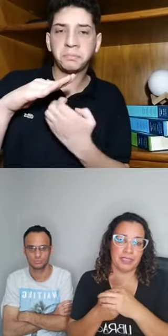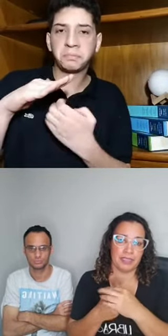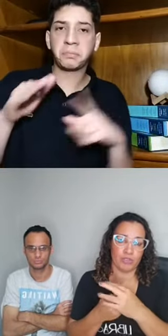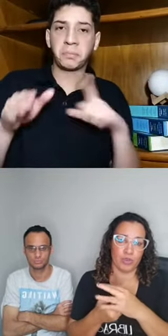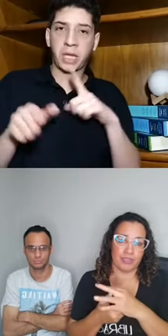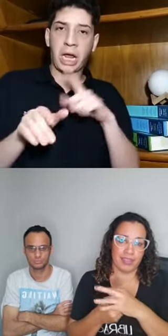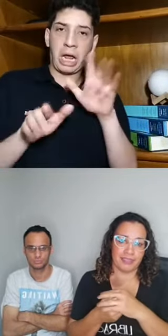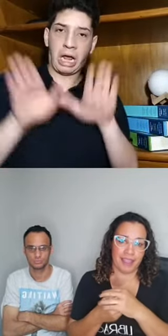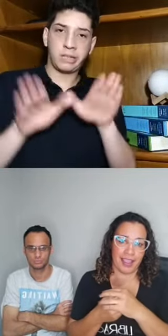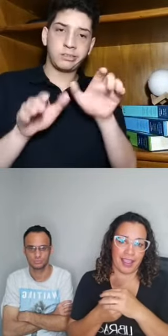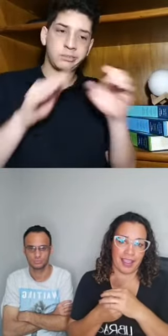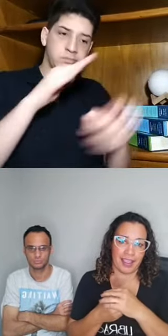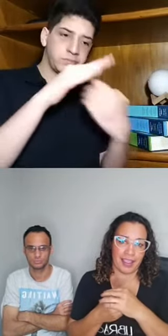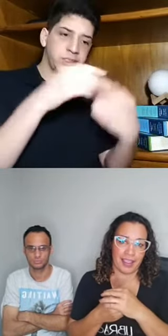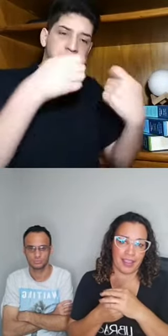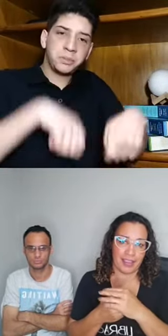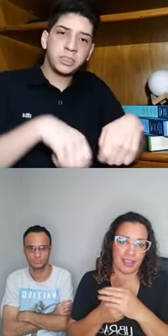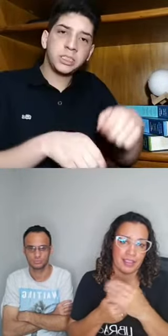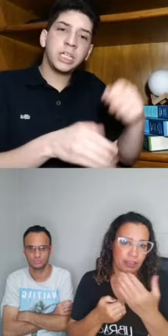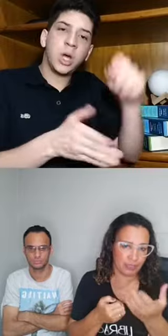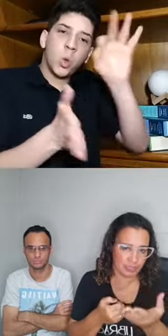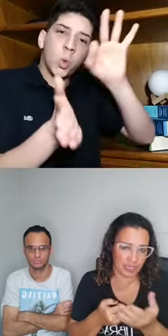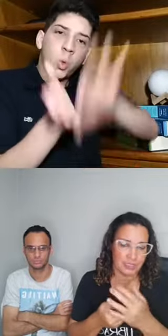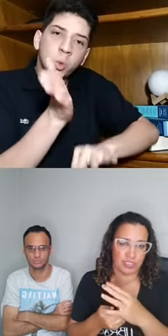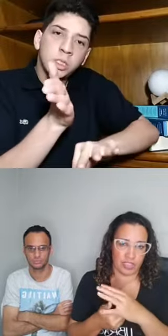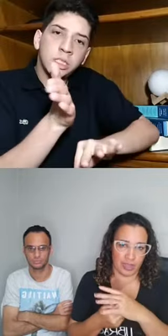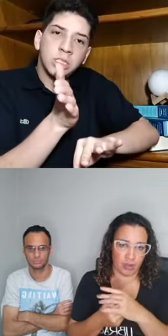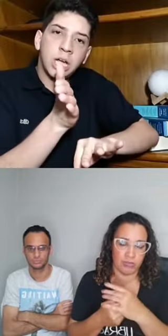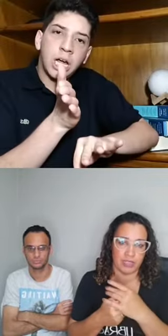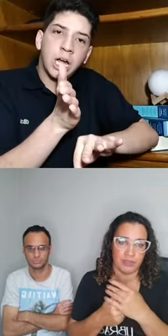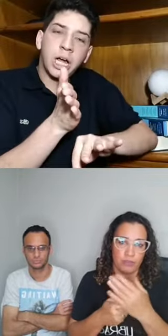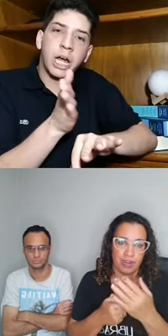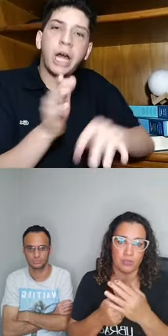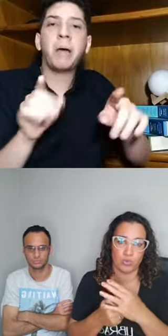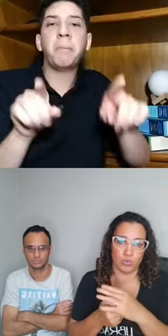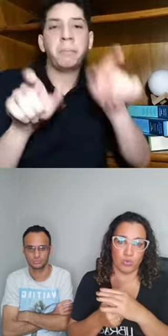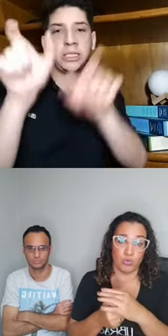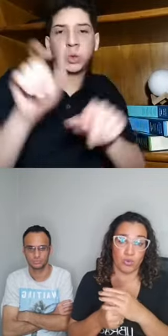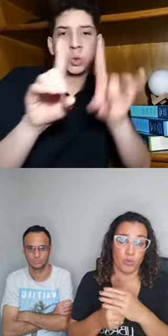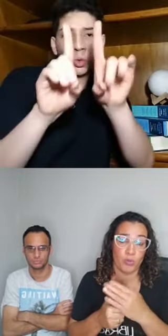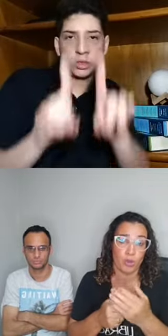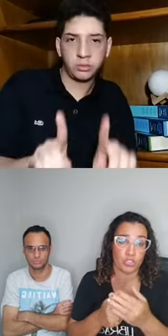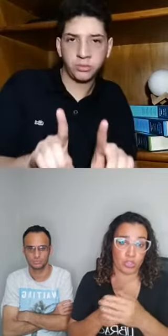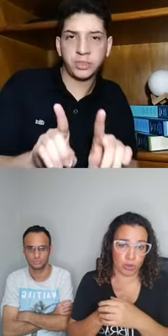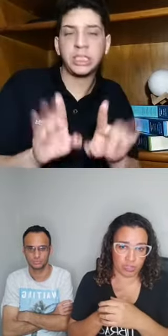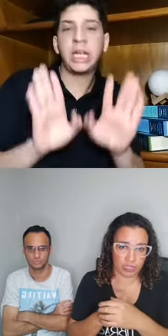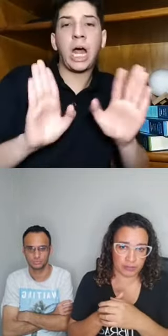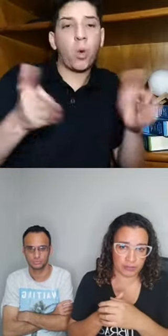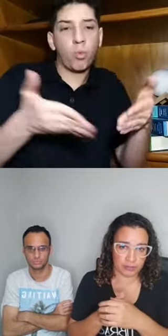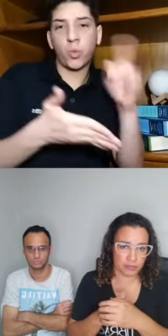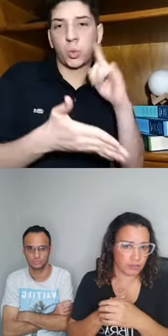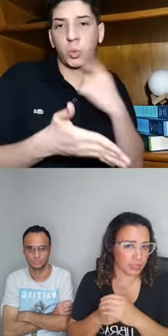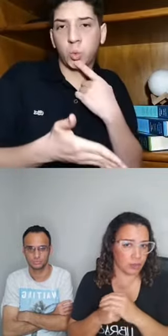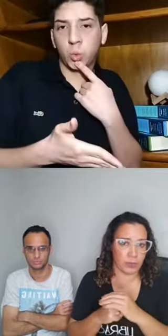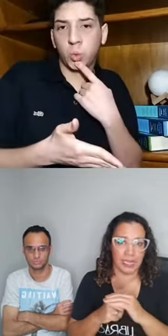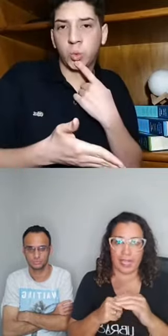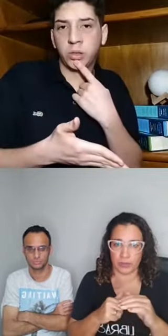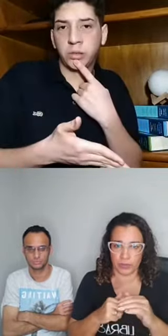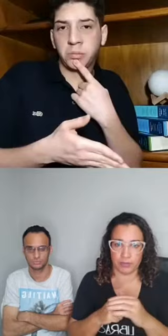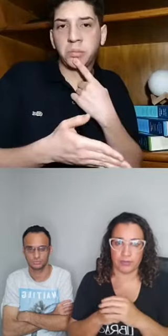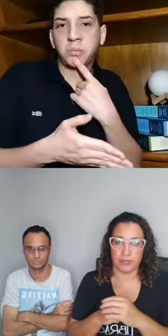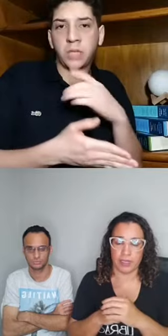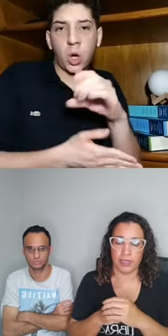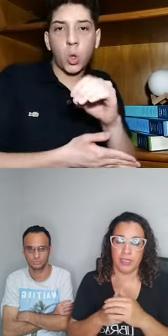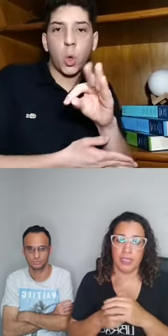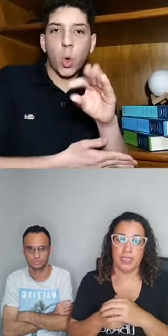que precisam de contratar deficientes em geral, né? Vou falar do surdo, por causa de cota, que são